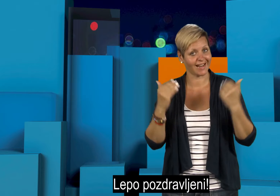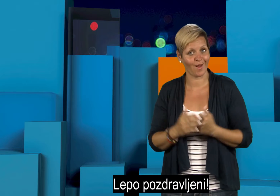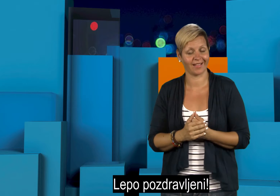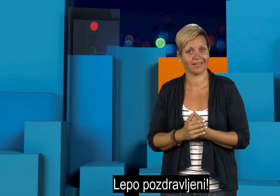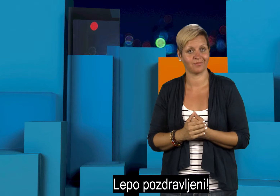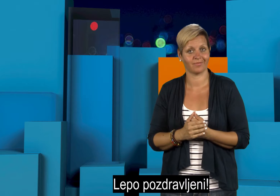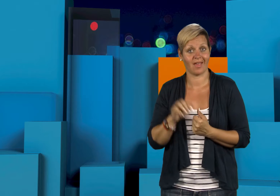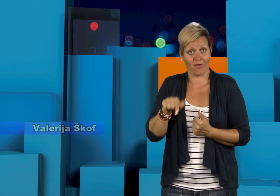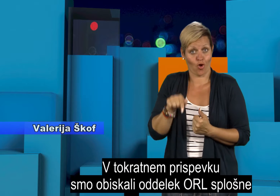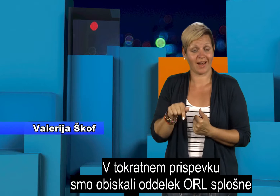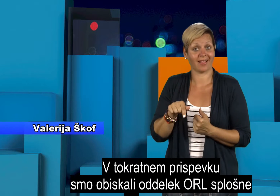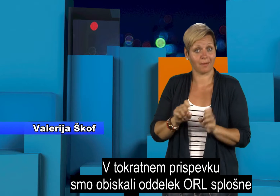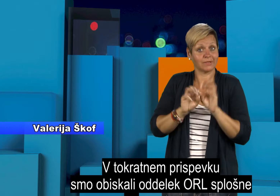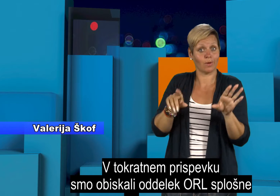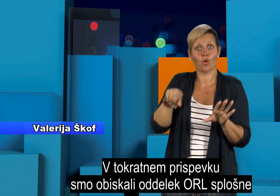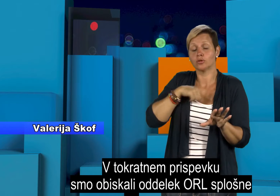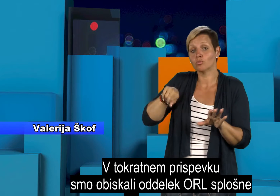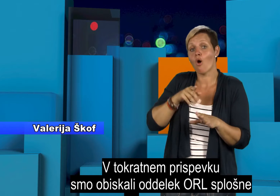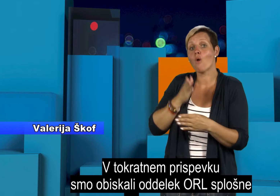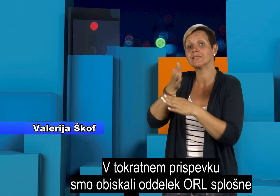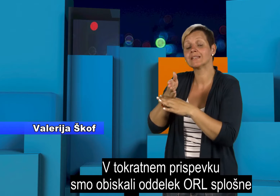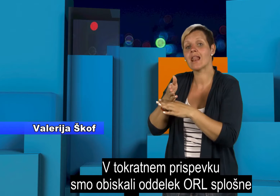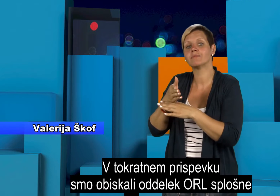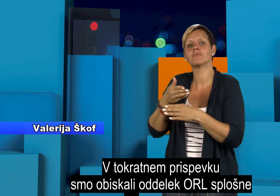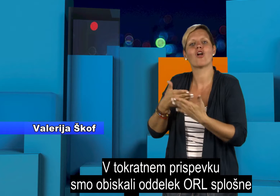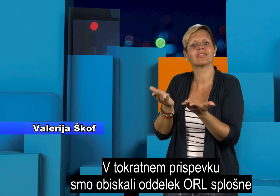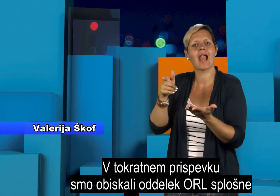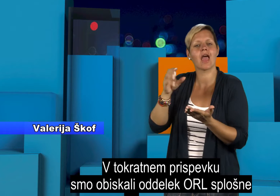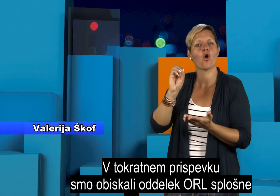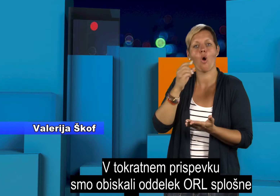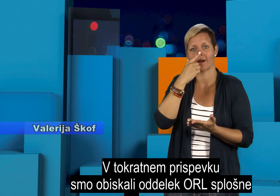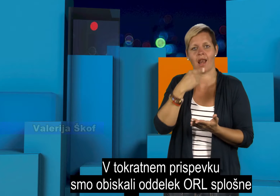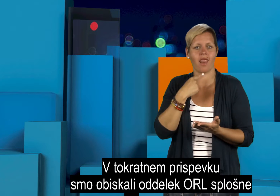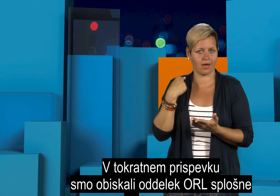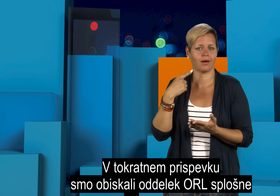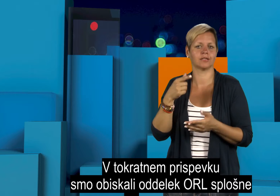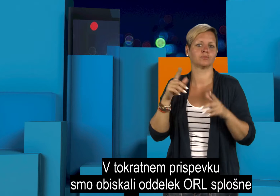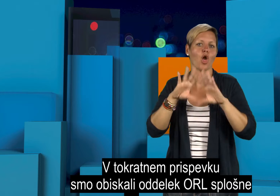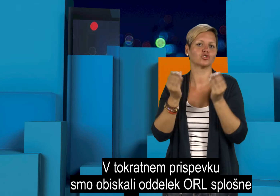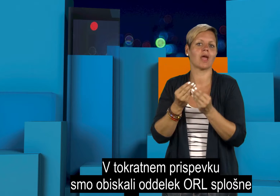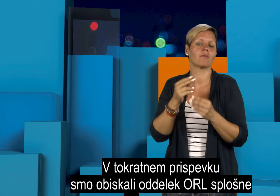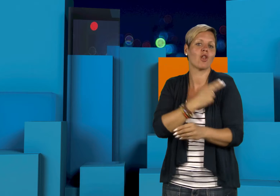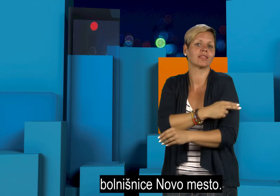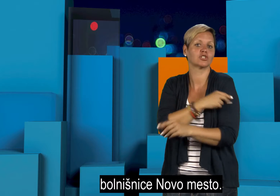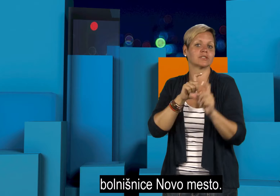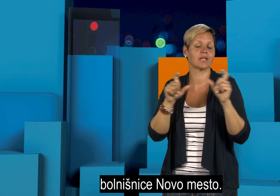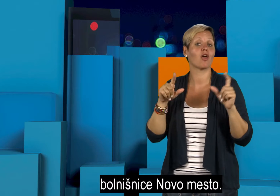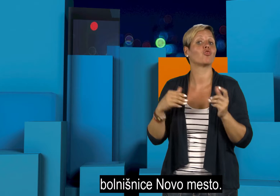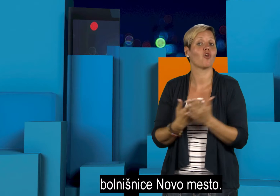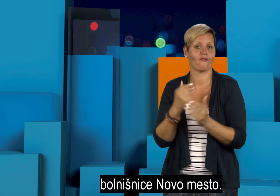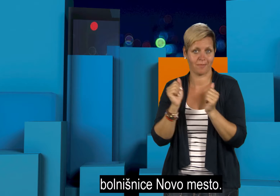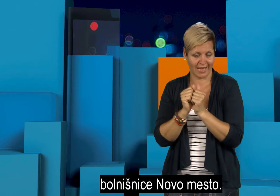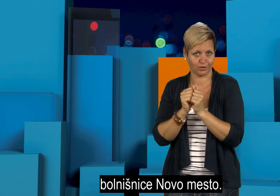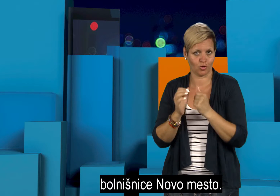Lepo pozdravljeni. V tokratnem prispevku smo obiskali oddelek ORL Splošne bolnišnice Novo mesto.